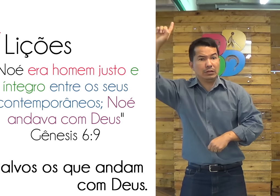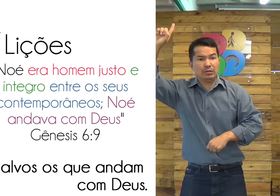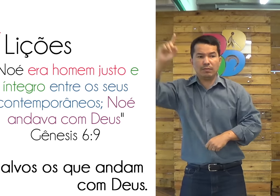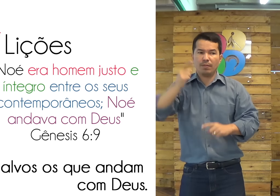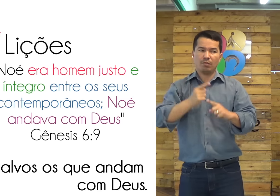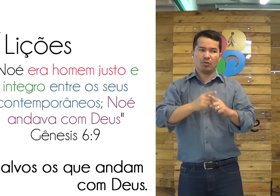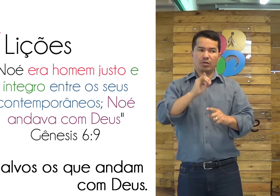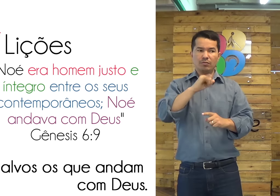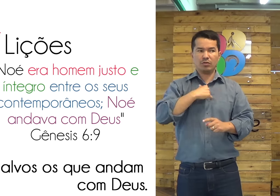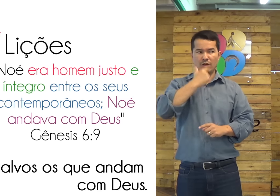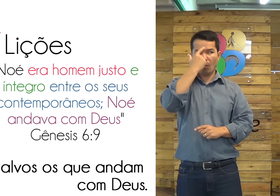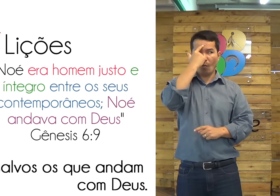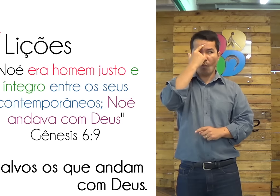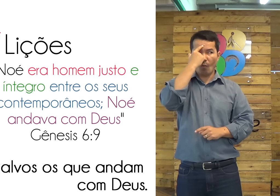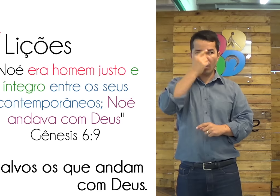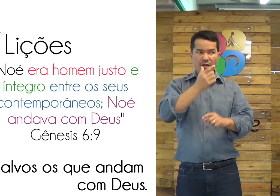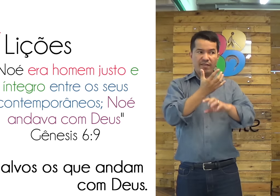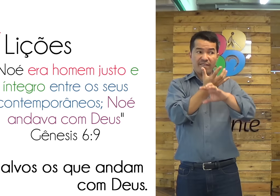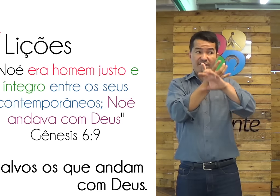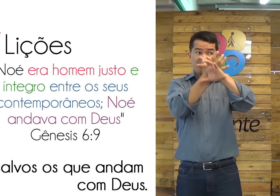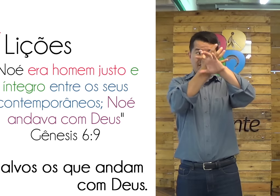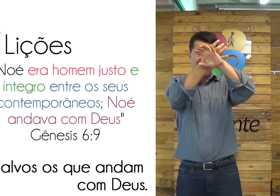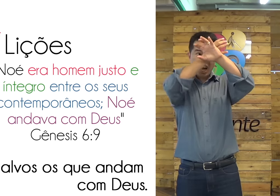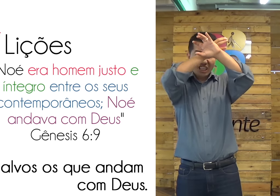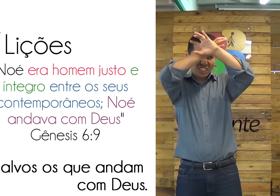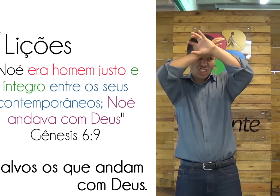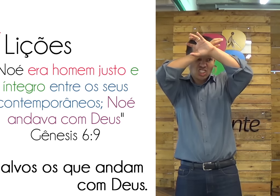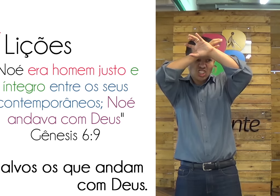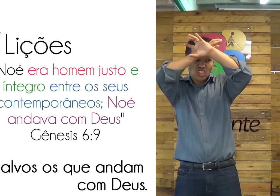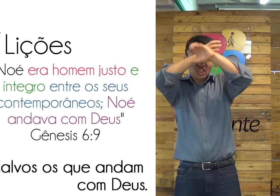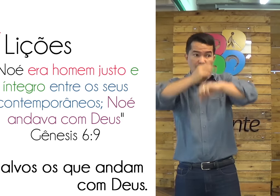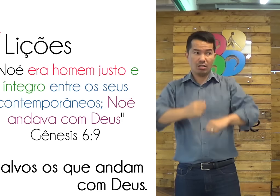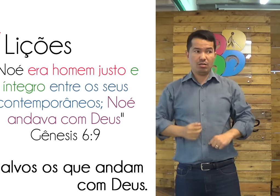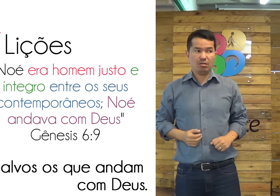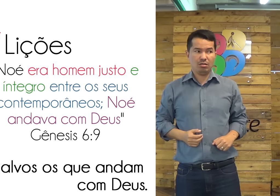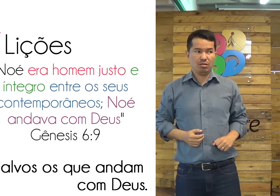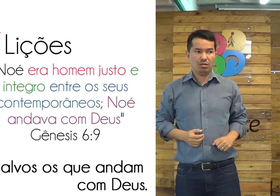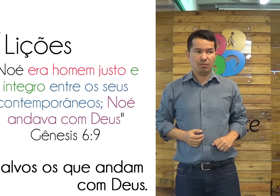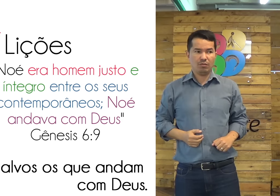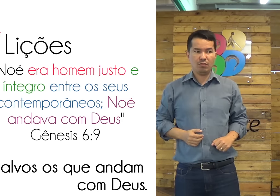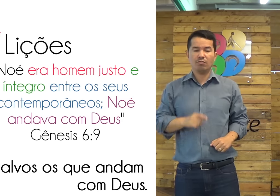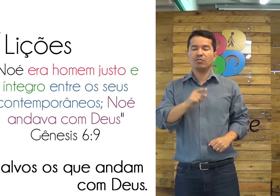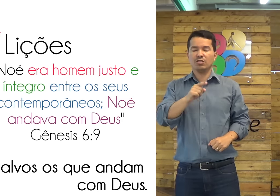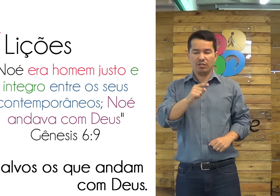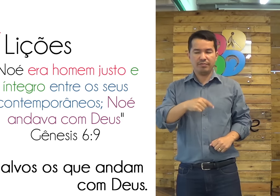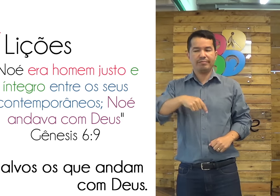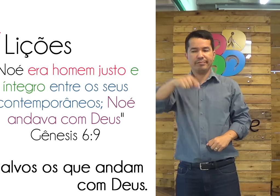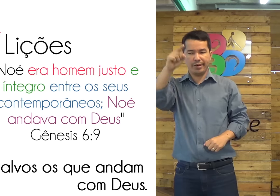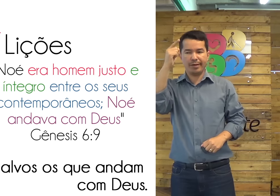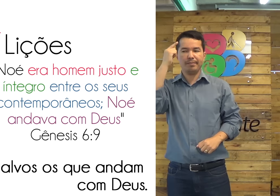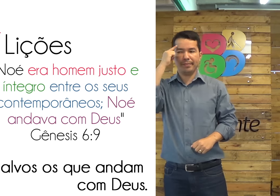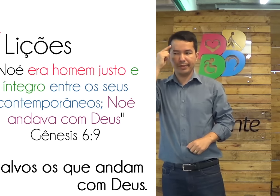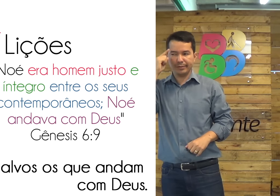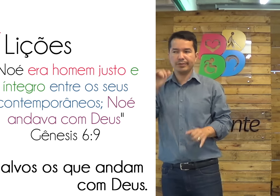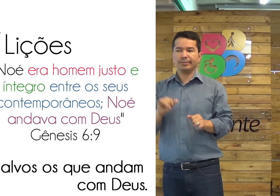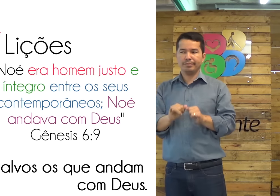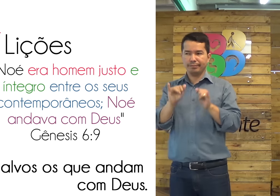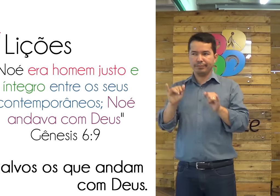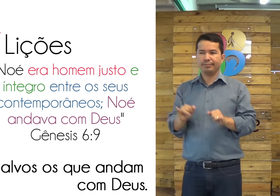ele porque se você tá com a sua mente vazia ó você